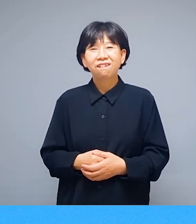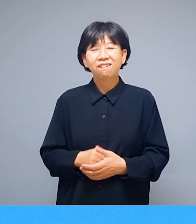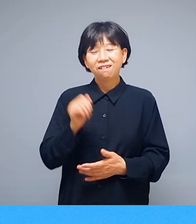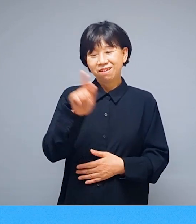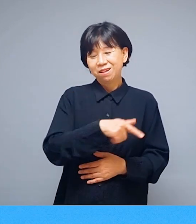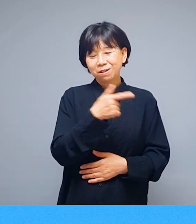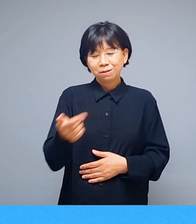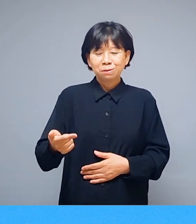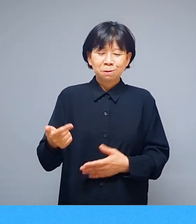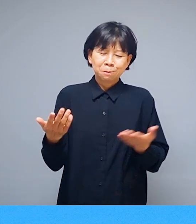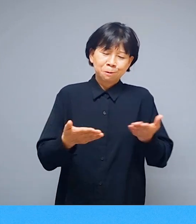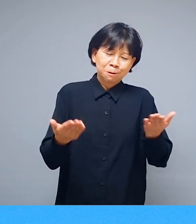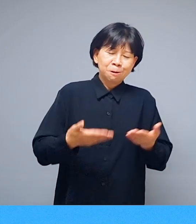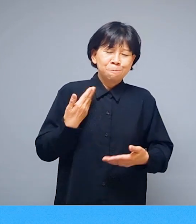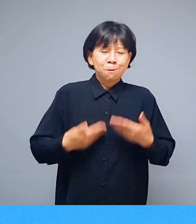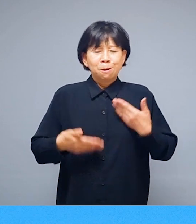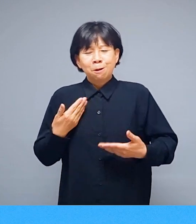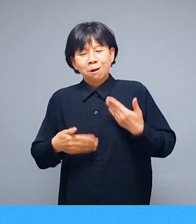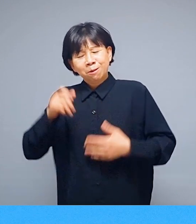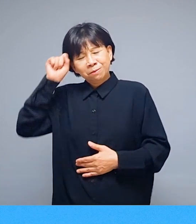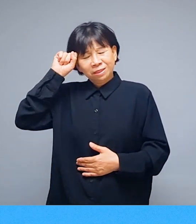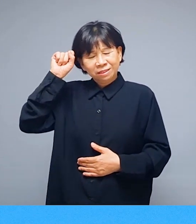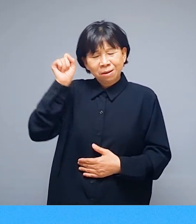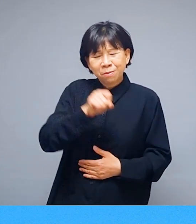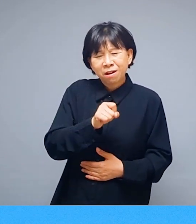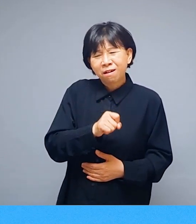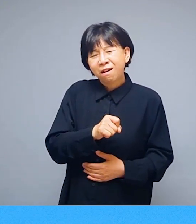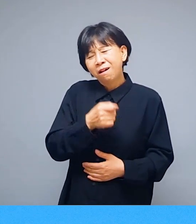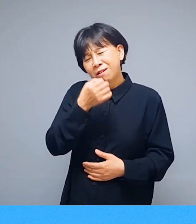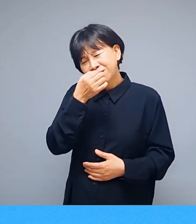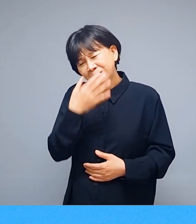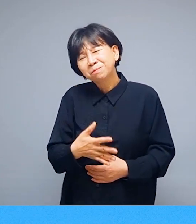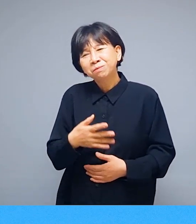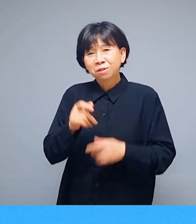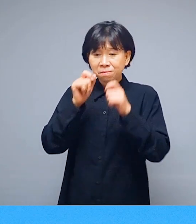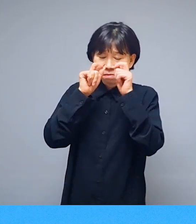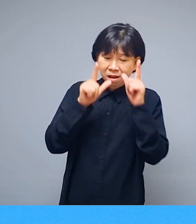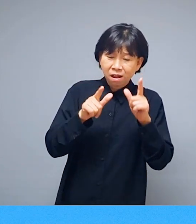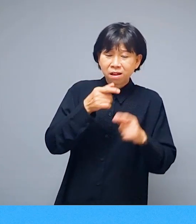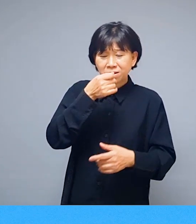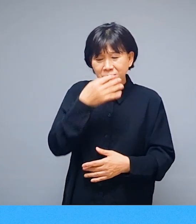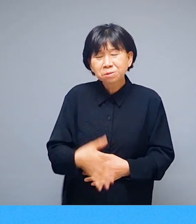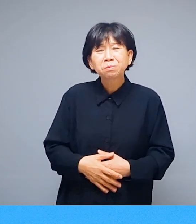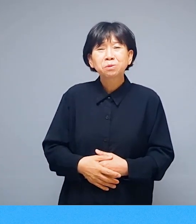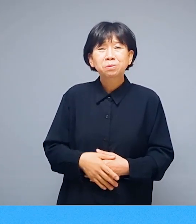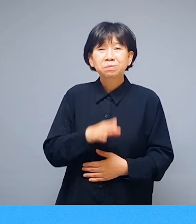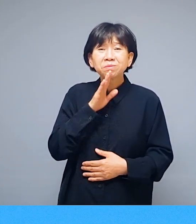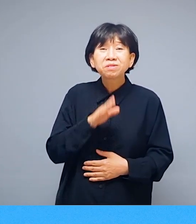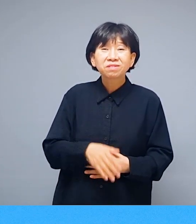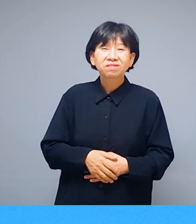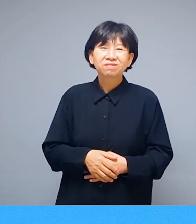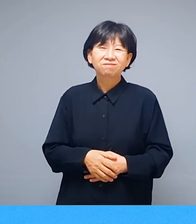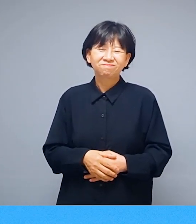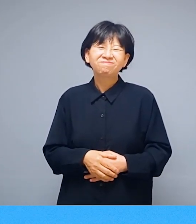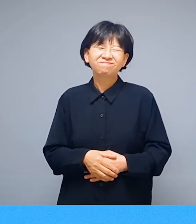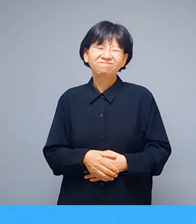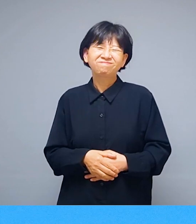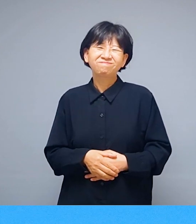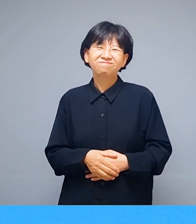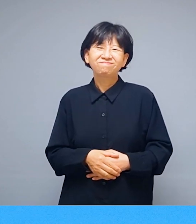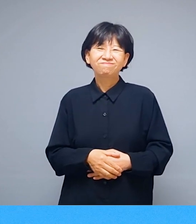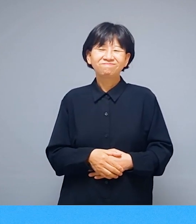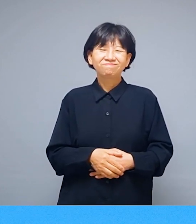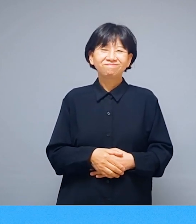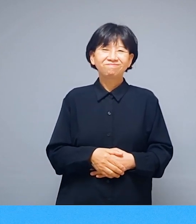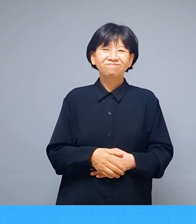정신없이 일하시다 보면 그 다음날 새벽에 못 일어나요. 아니, 새벽에 일어나면 그날 하루는 다 망친 것 같아요. 아무것도 할 수